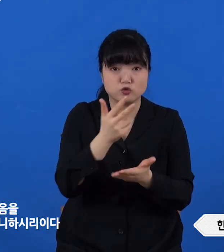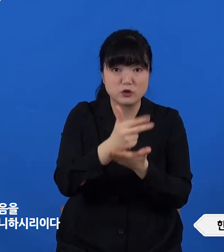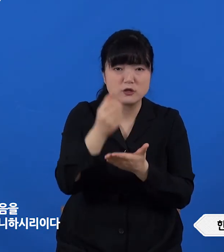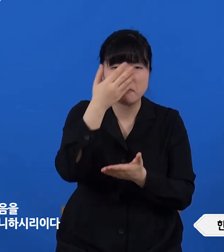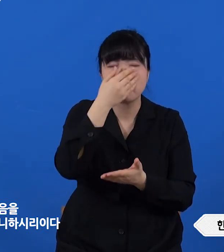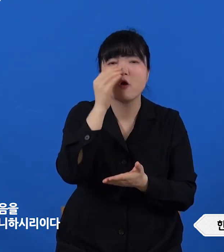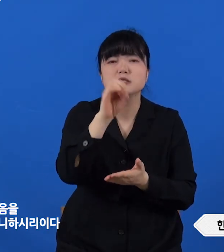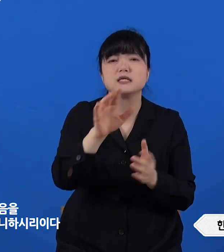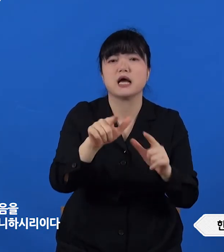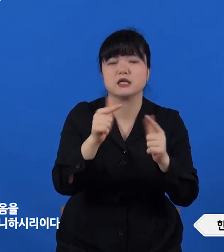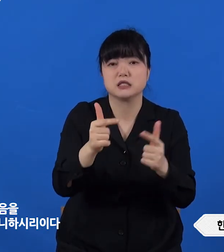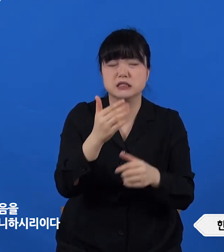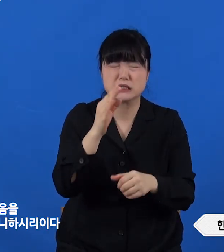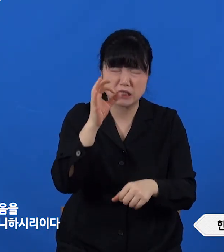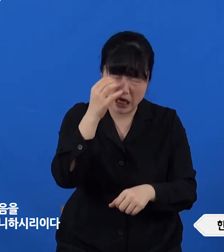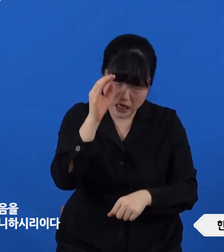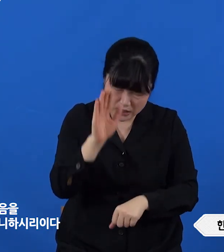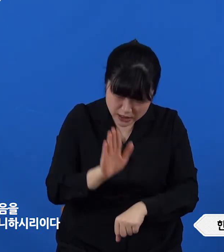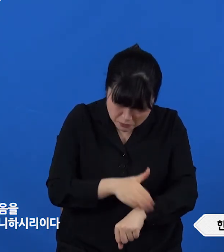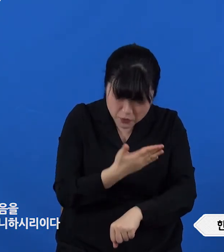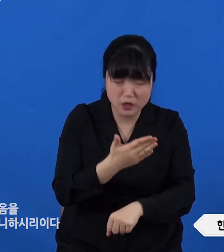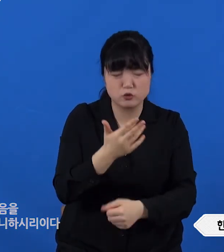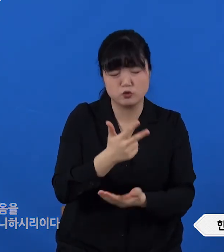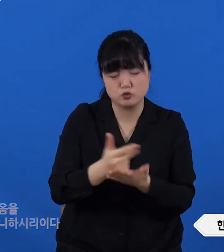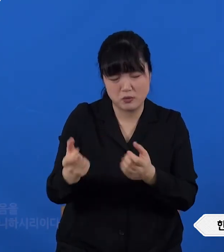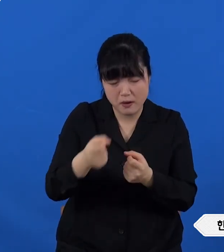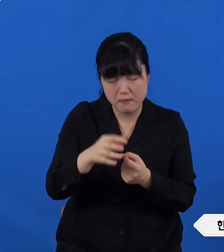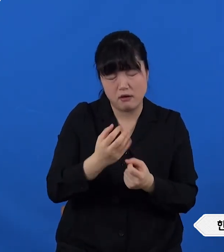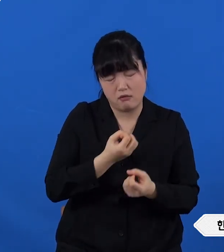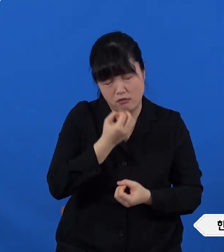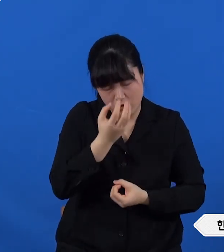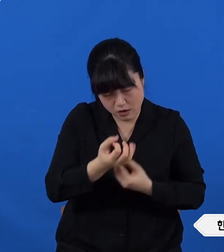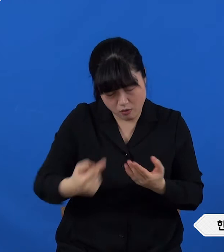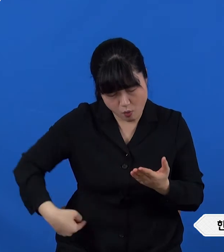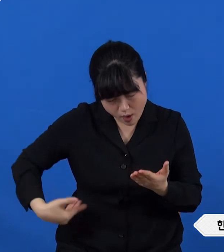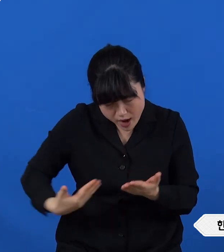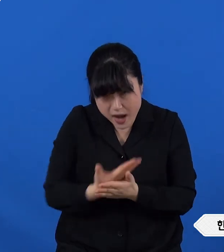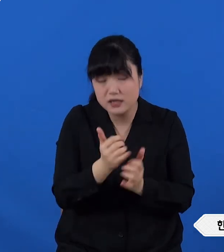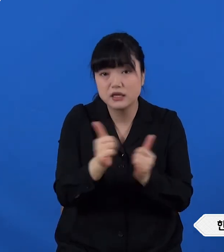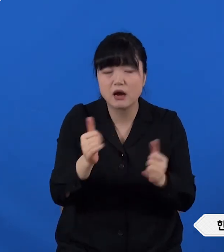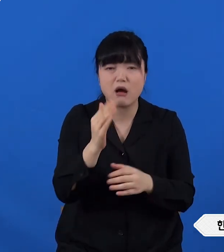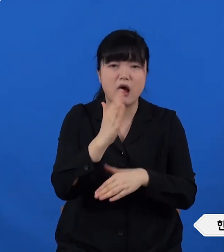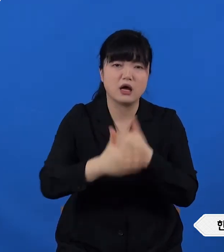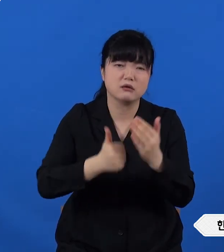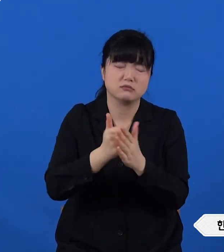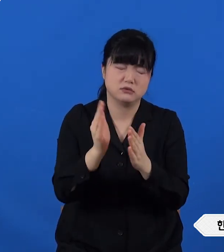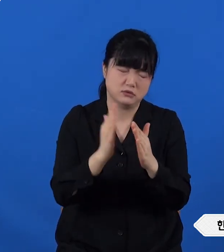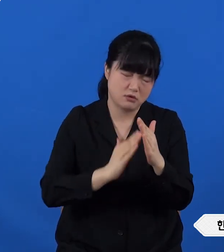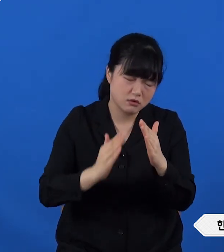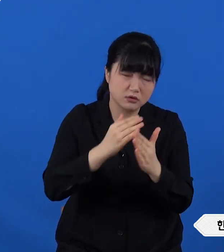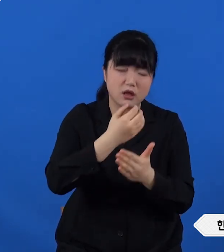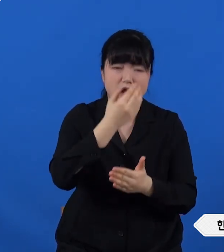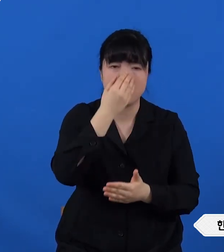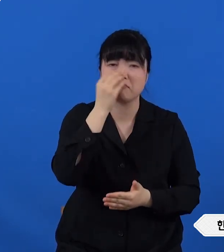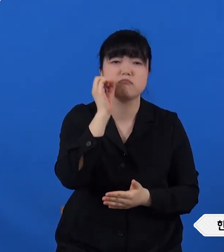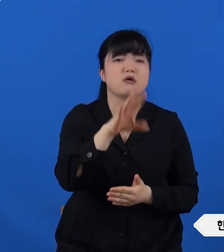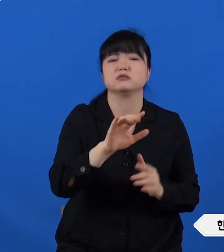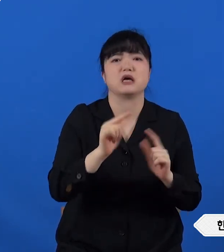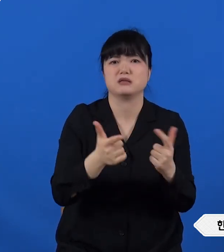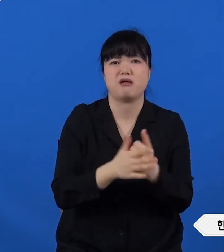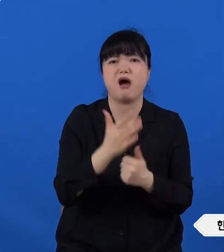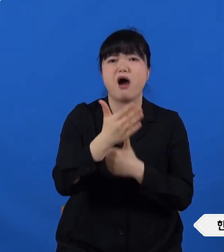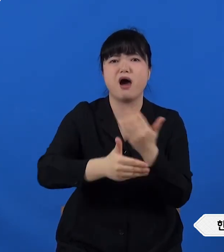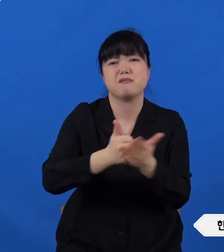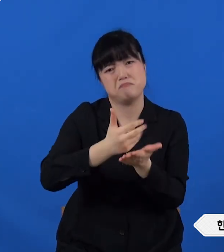잘못했다고 진심으로 하나님 앞에서 회개하는 그 사람을 하나님이 멸시하지 아니하신다, 하나님이 받아주신다